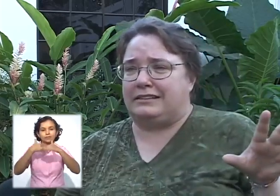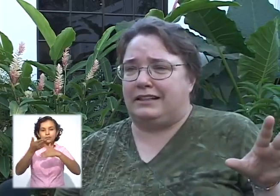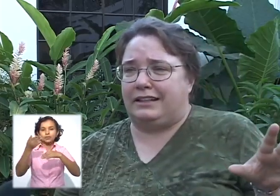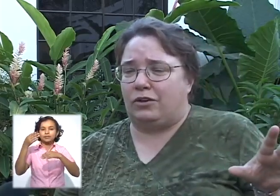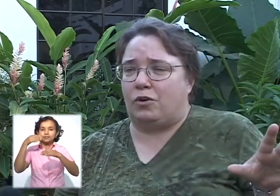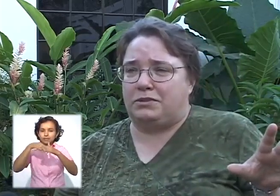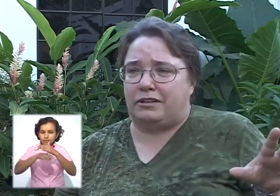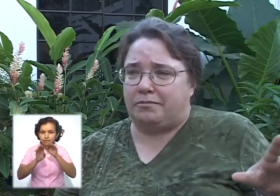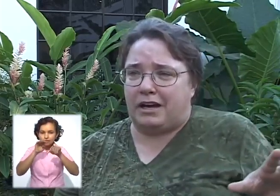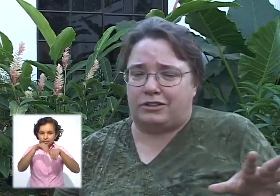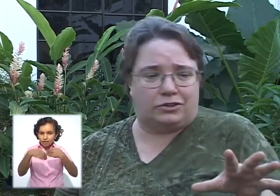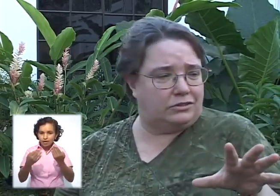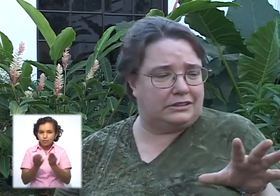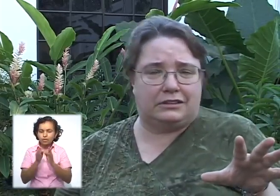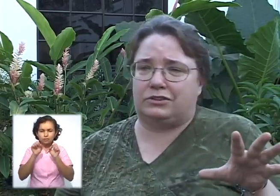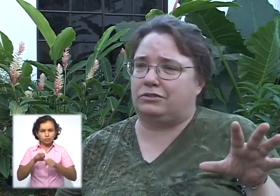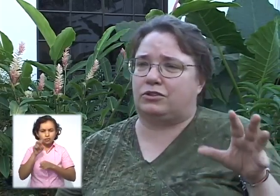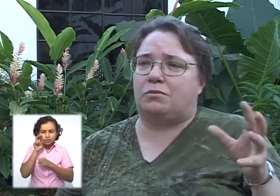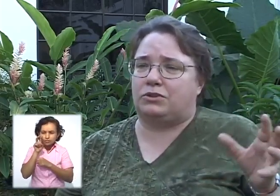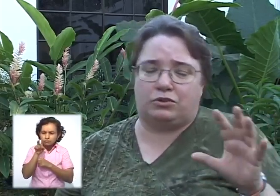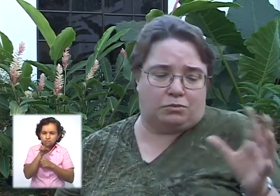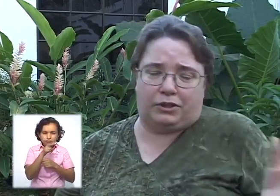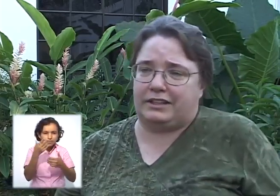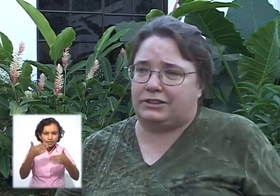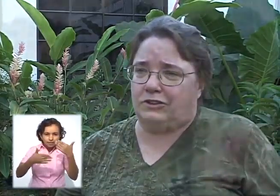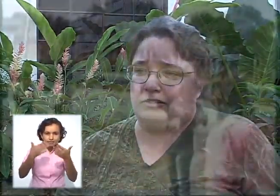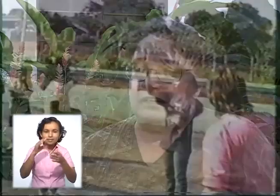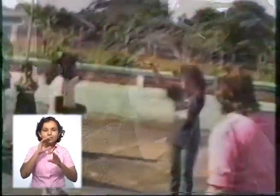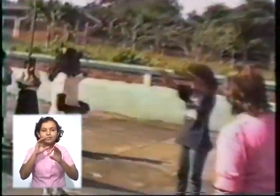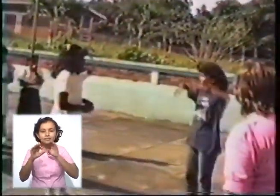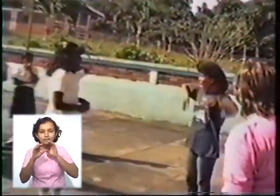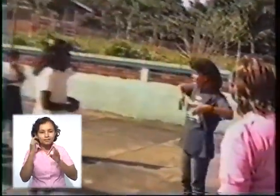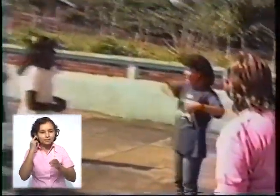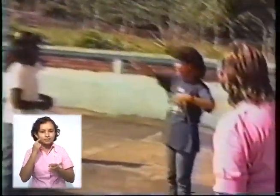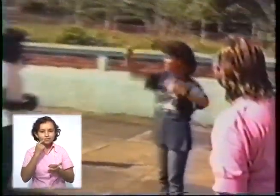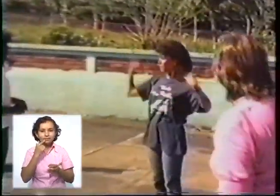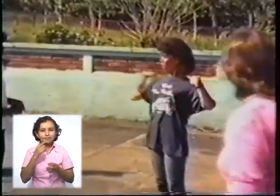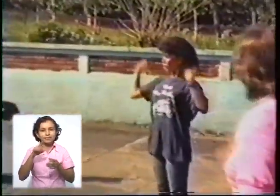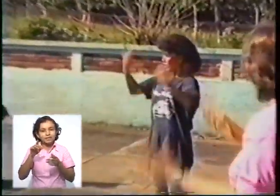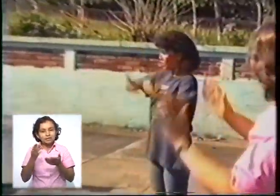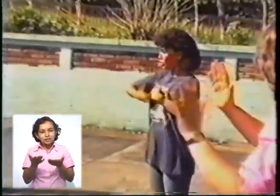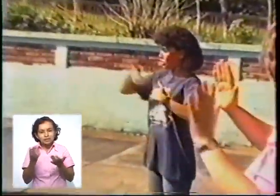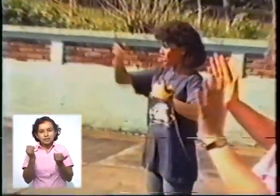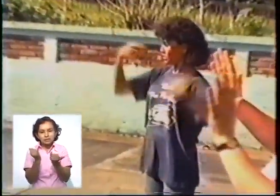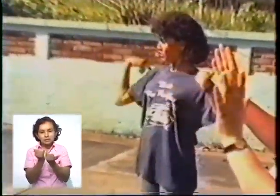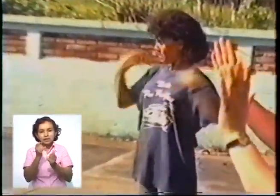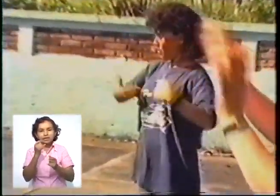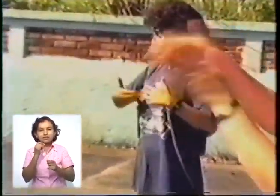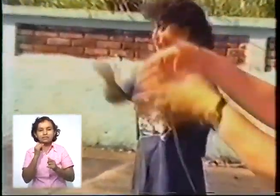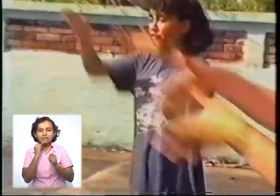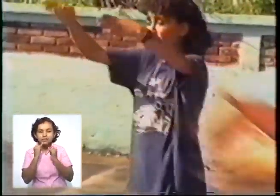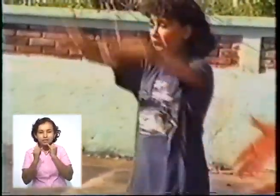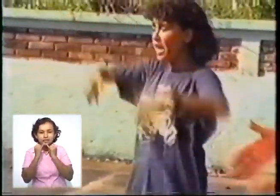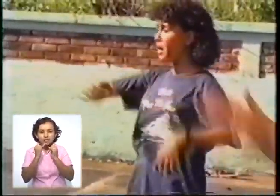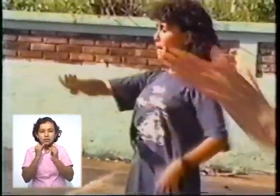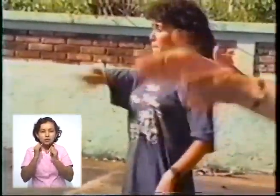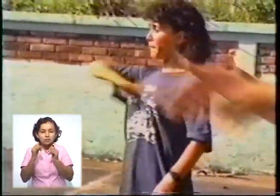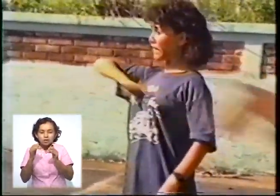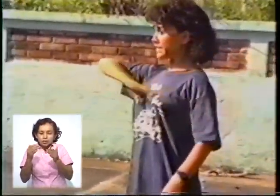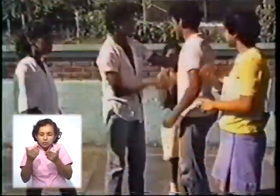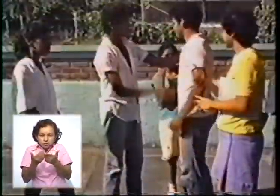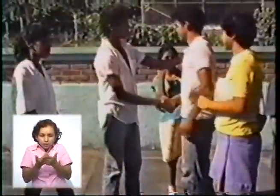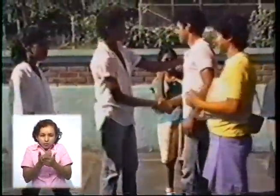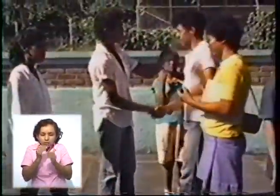aulas y observar su comunicación. A pesar de que el idioma estaba en una etapa temprana de